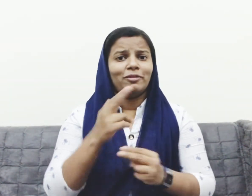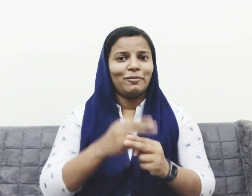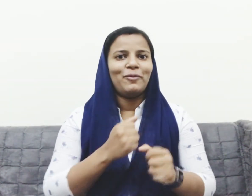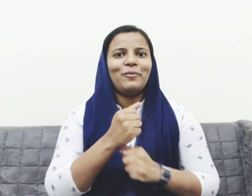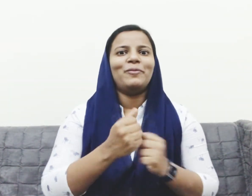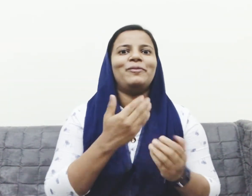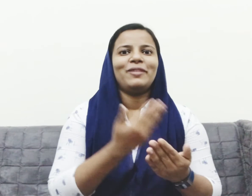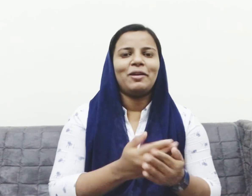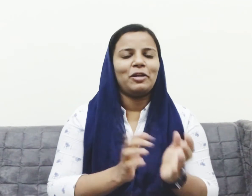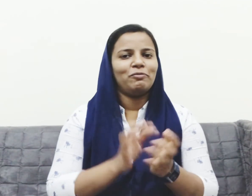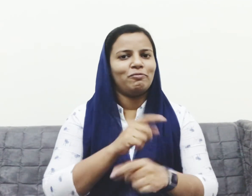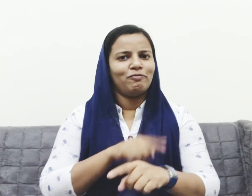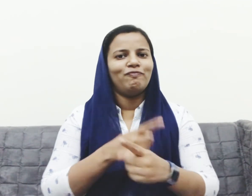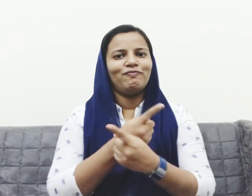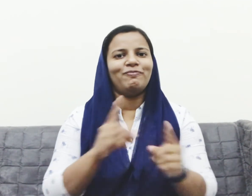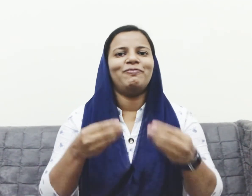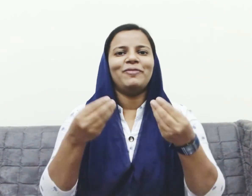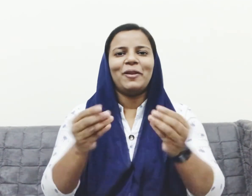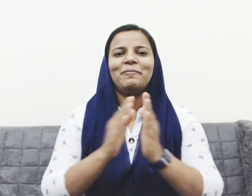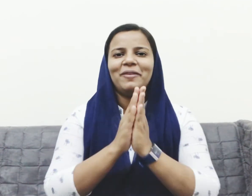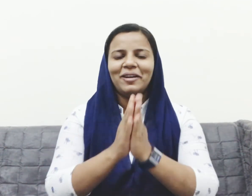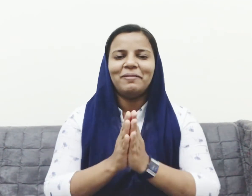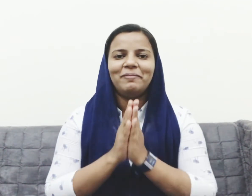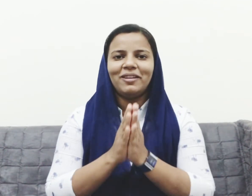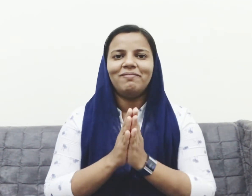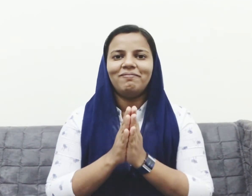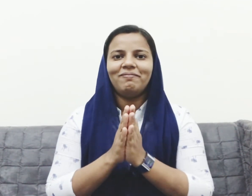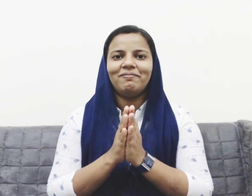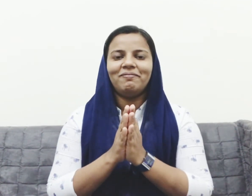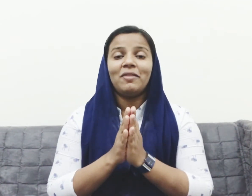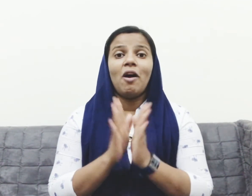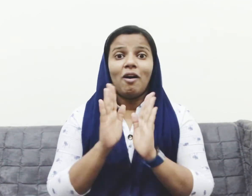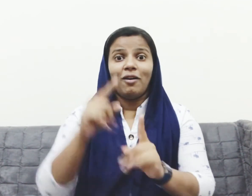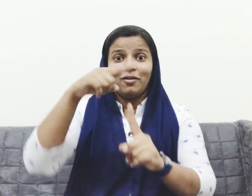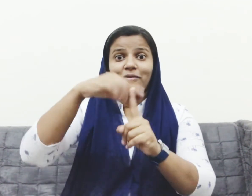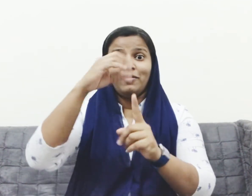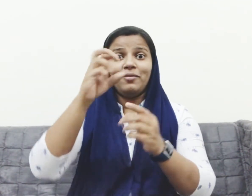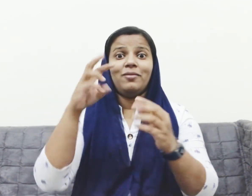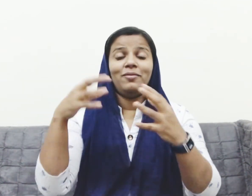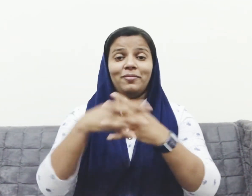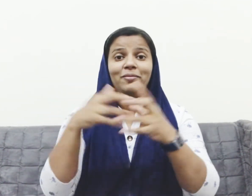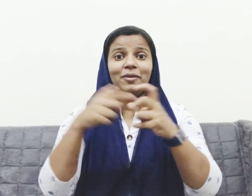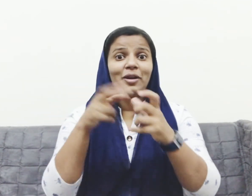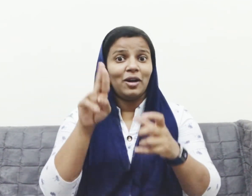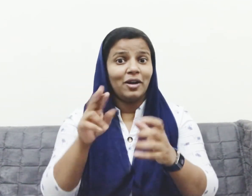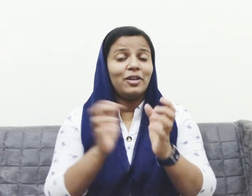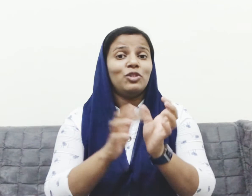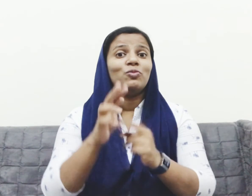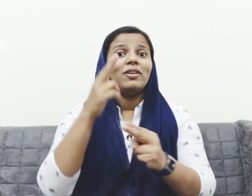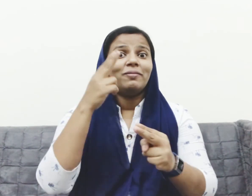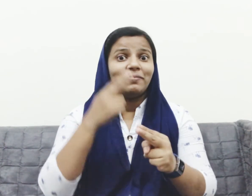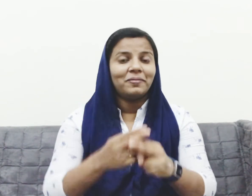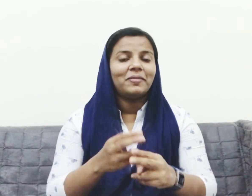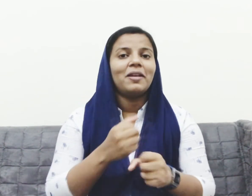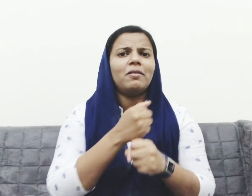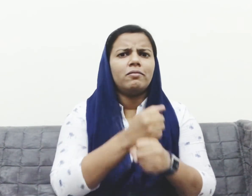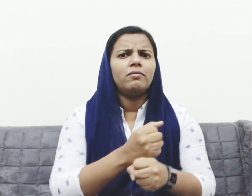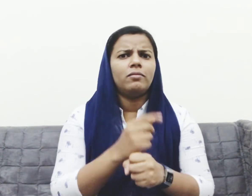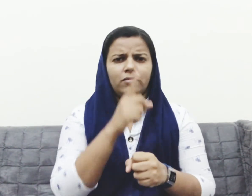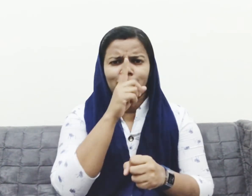പ്രാപിക്കുക, തക്ക സമയത്തുള്ള വിടുതൽ വന്നിരിക്കും. ആമേൻ. ആ ഗോപുരത്തിൽ കയറുന്നവർ, അല്ലെങ്കിൽ യേശു എന്ന നാമത്തിൽ ആശ്രയിക്കുന്നവർ ലജ്ജിച്ചു